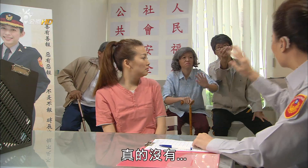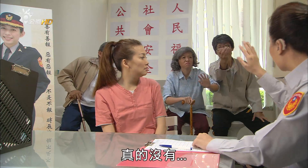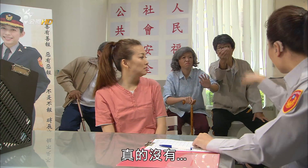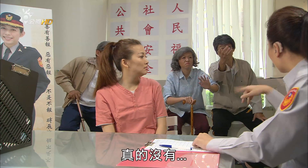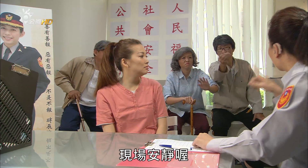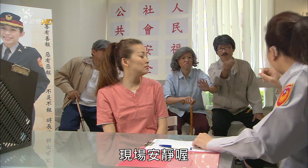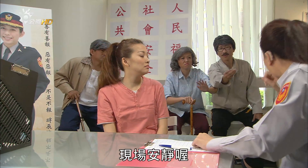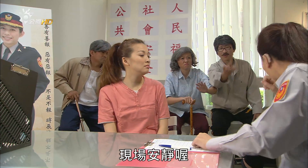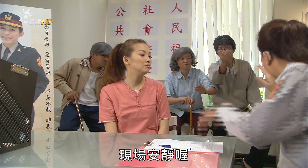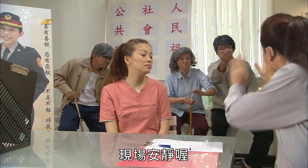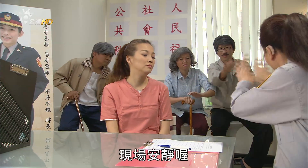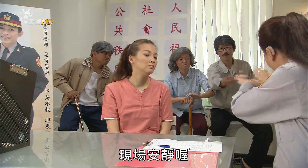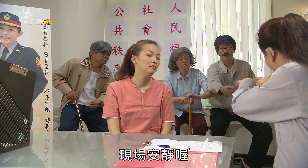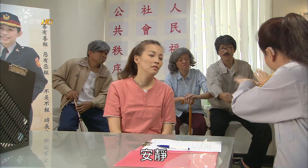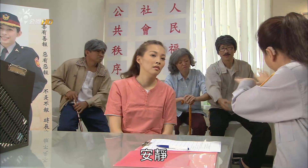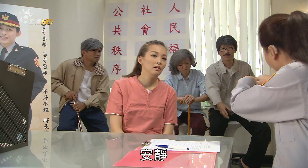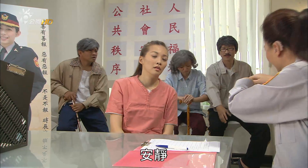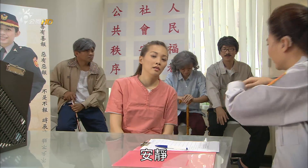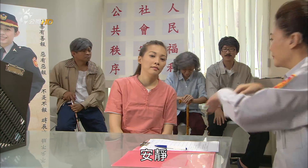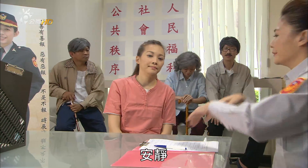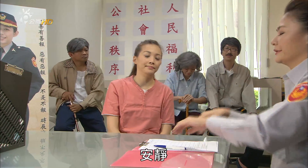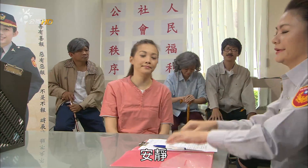没有。 现场安静哦，安静。